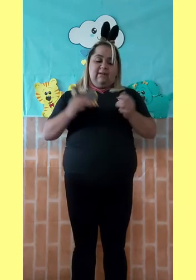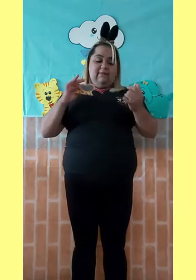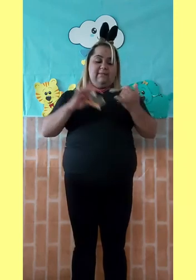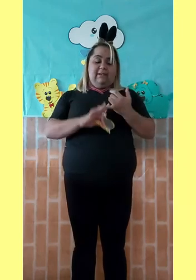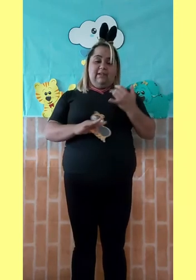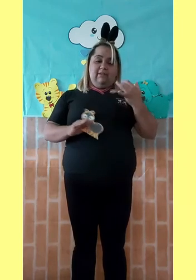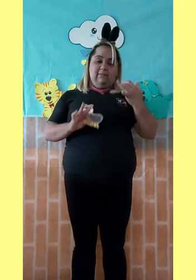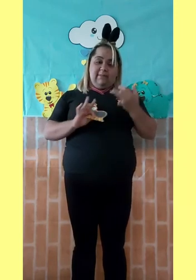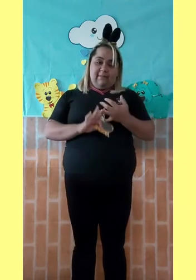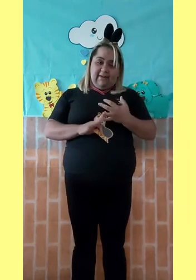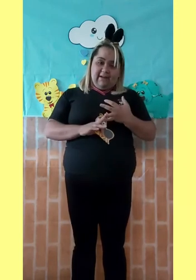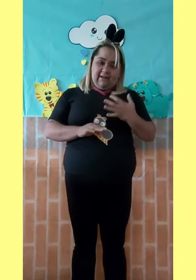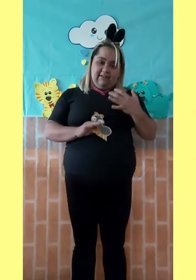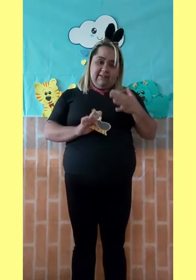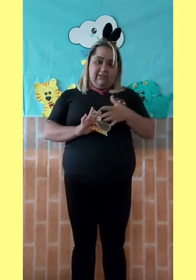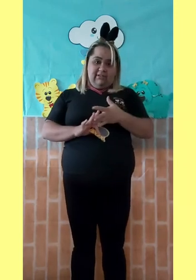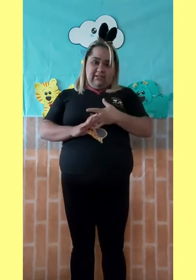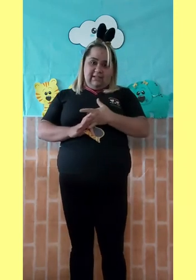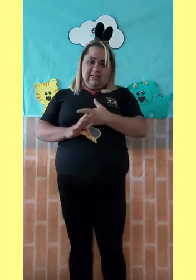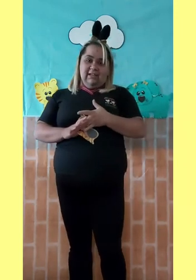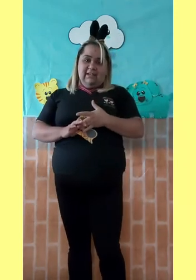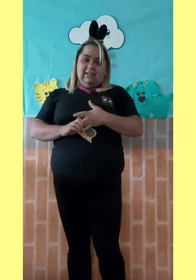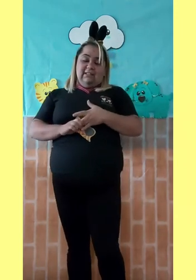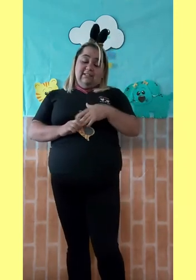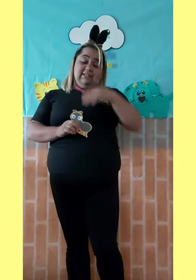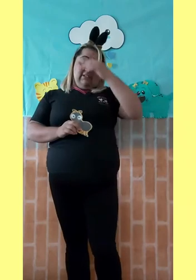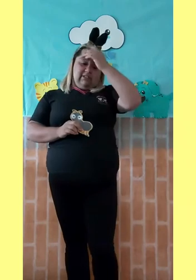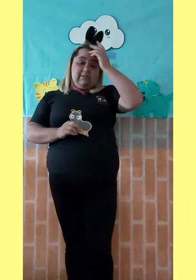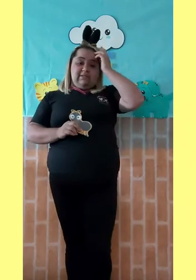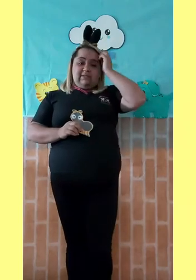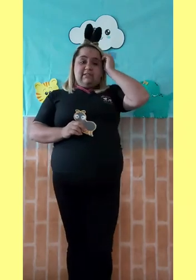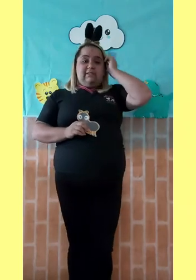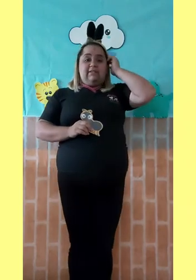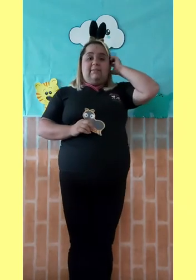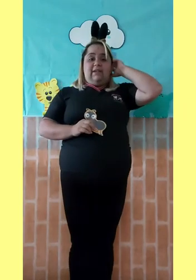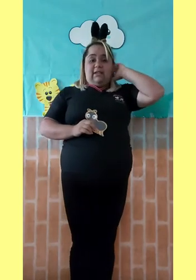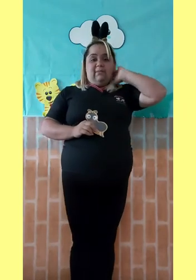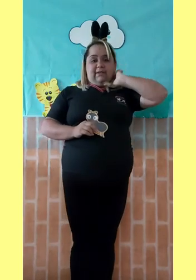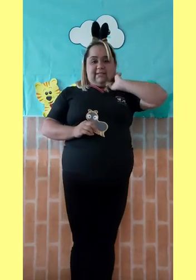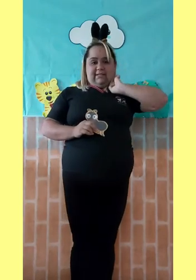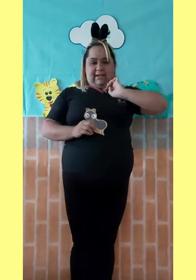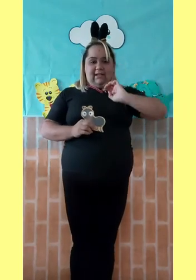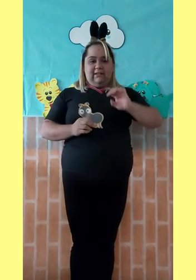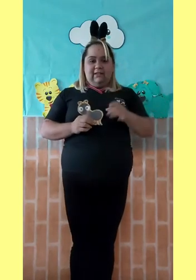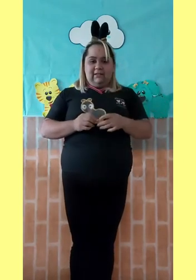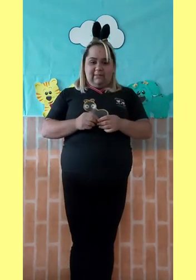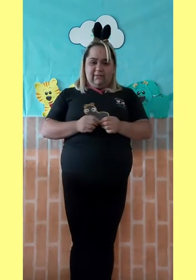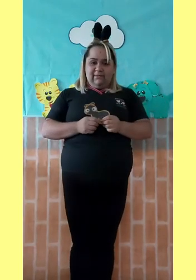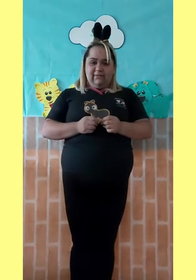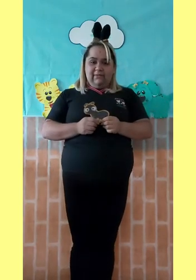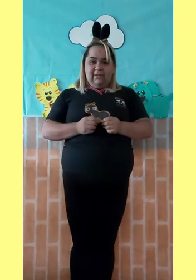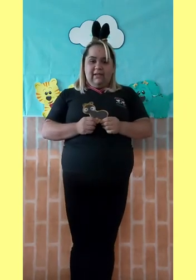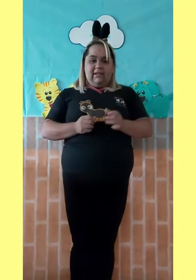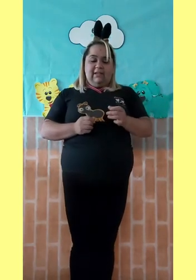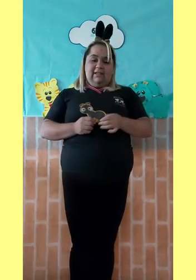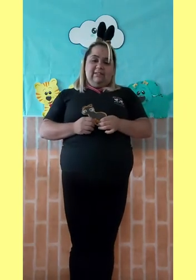com a mamãe, com o papai, com a titia Dança, chama seus amiguinhos para dançar, tá bom? Que Deus